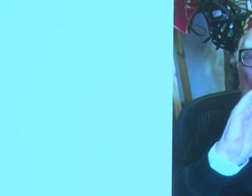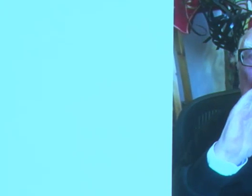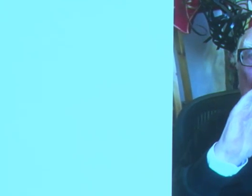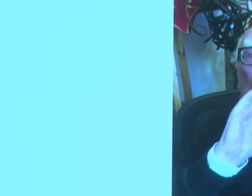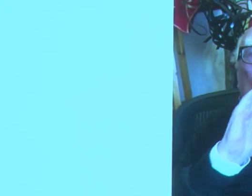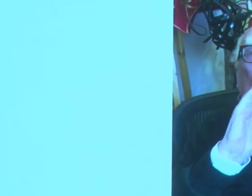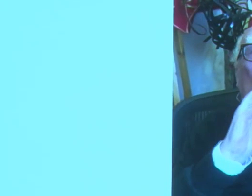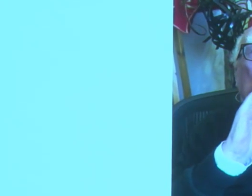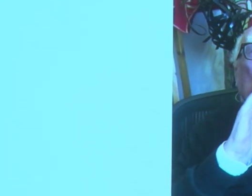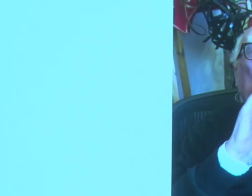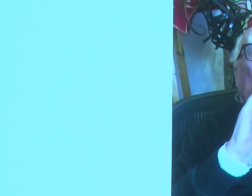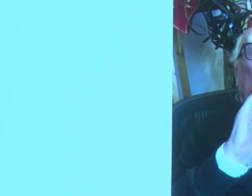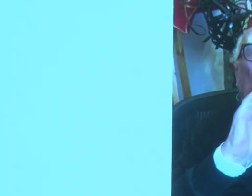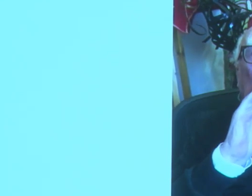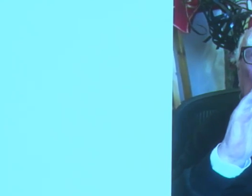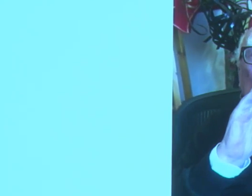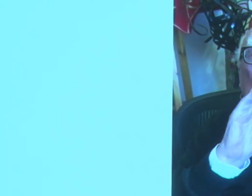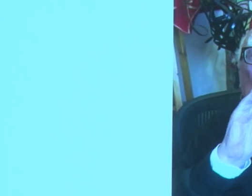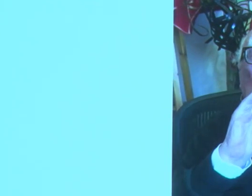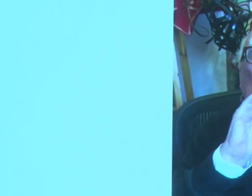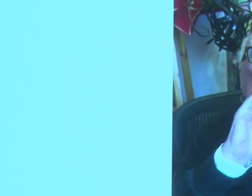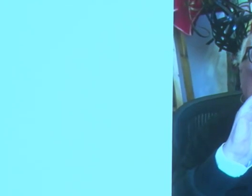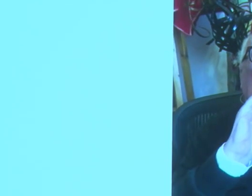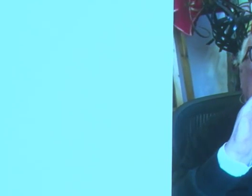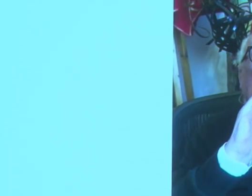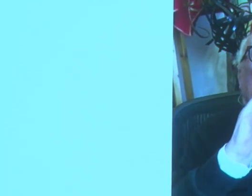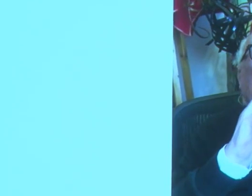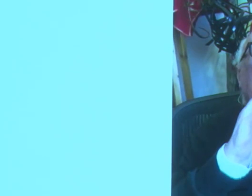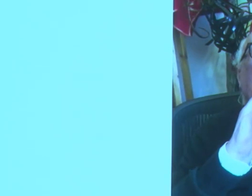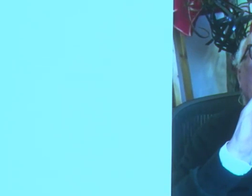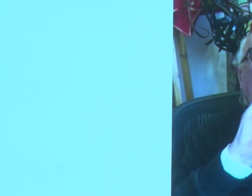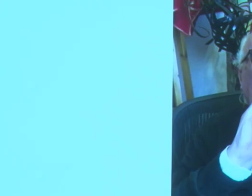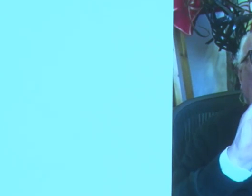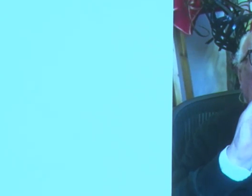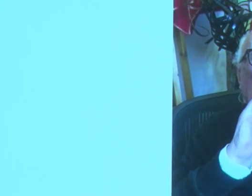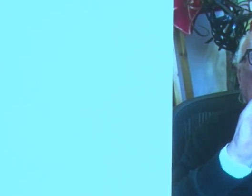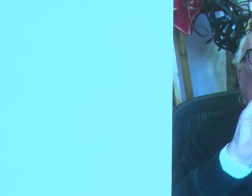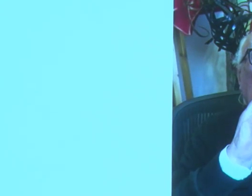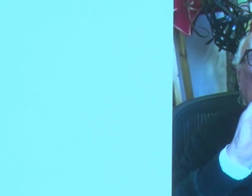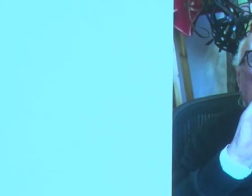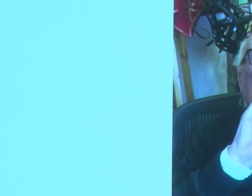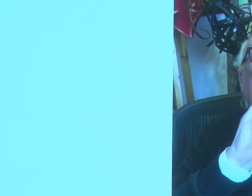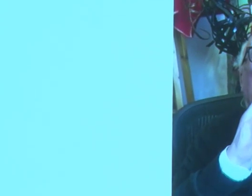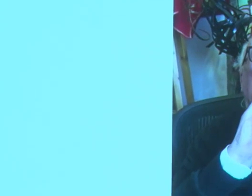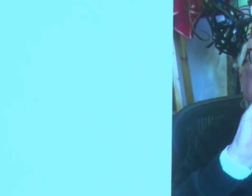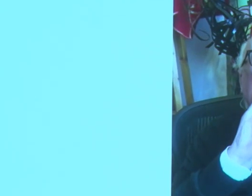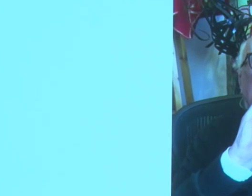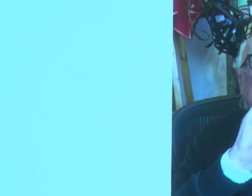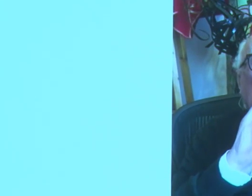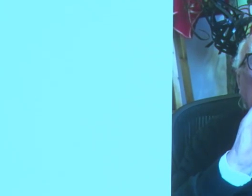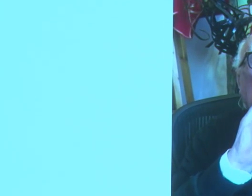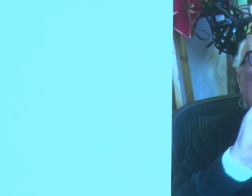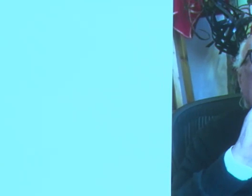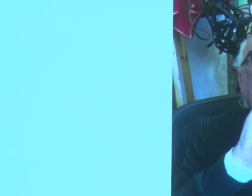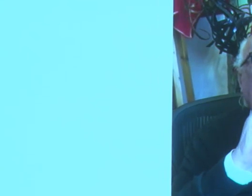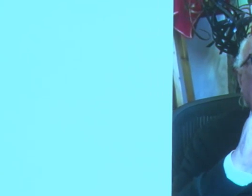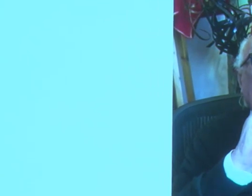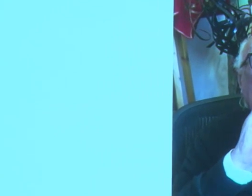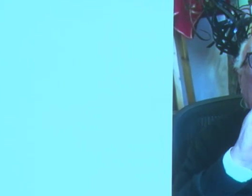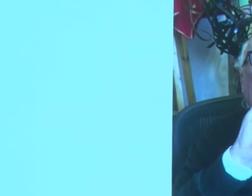non posso fare altro che formulare i miei più sinceri